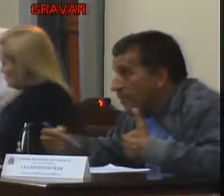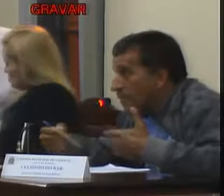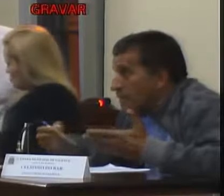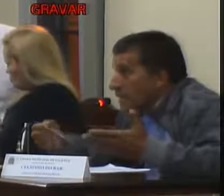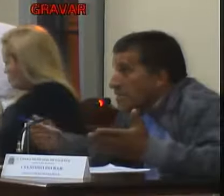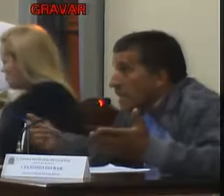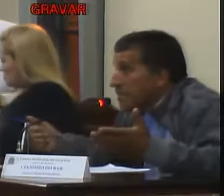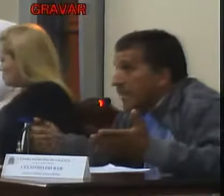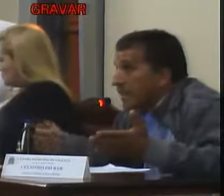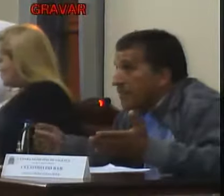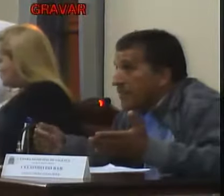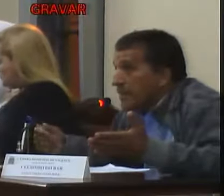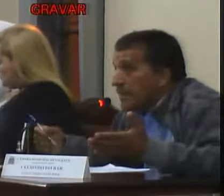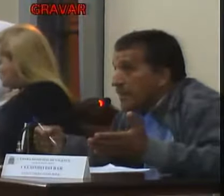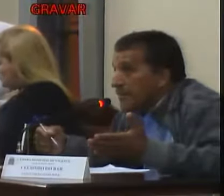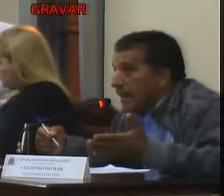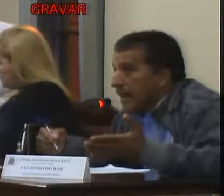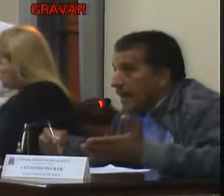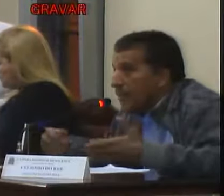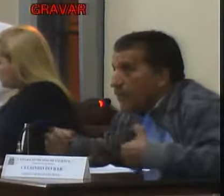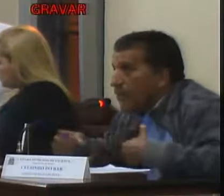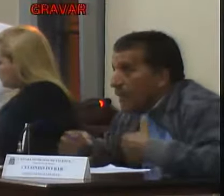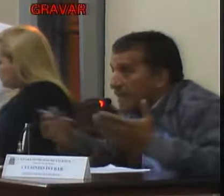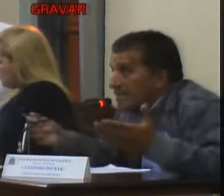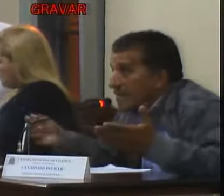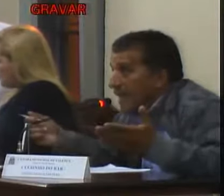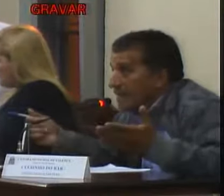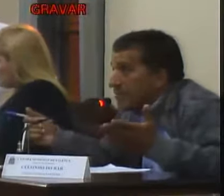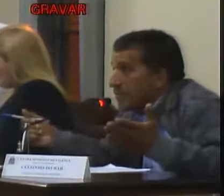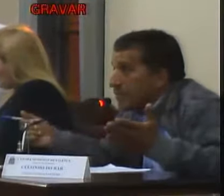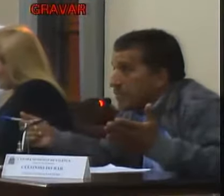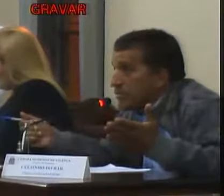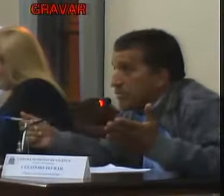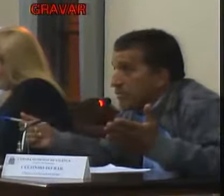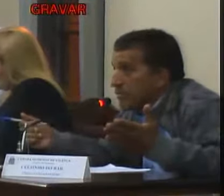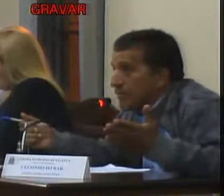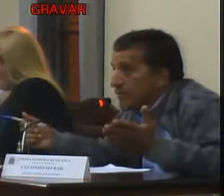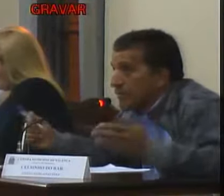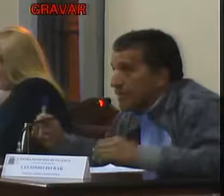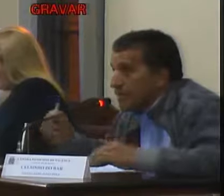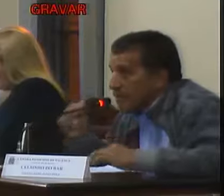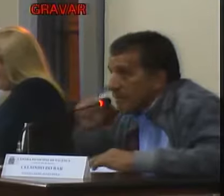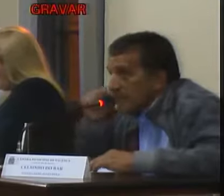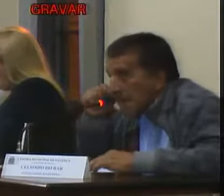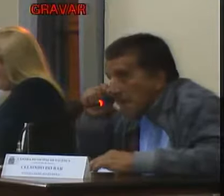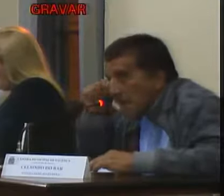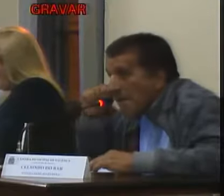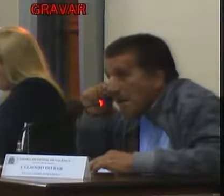Então, quem sabe que ela poderia comprar até essa máquina para o município?